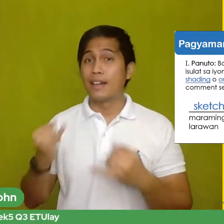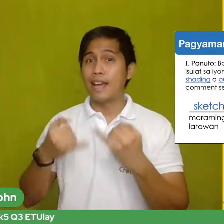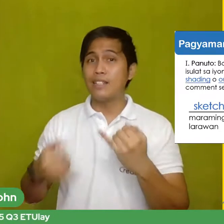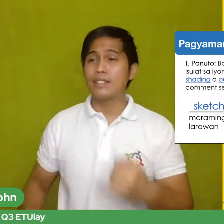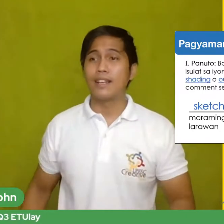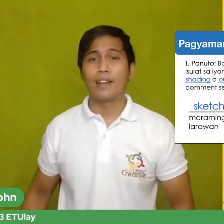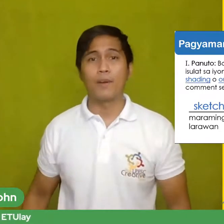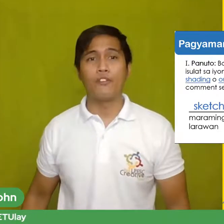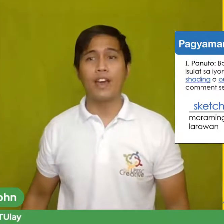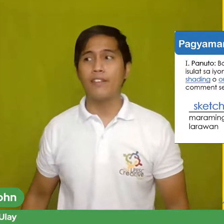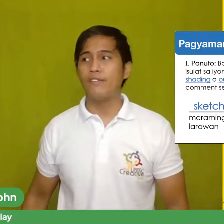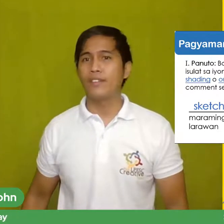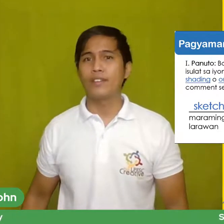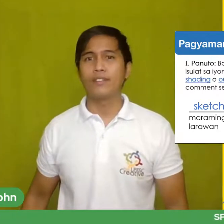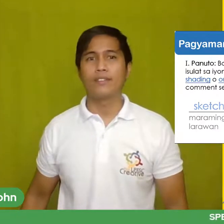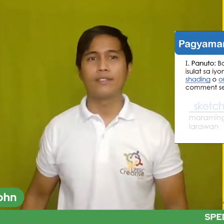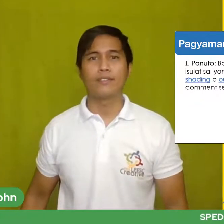Last, number